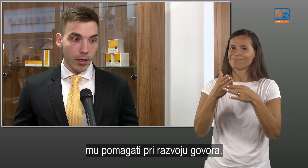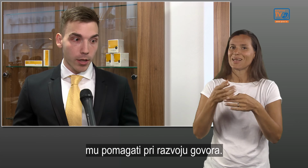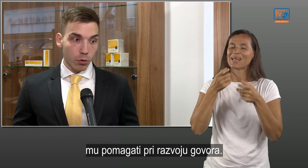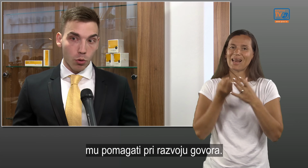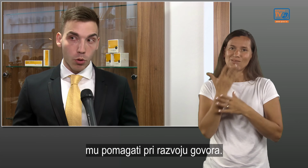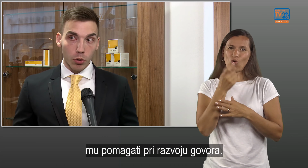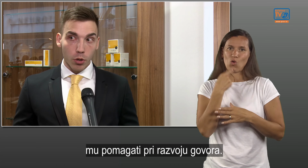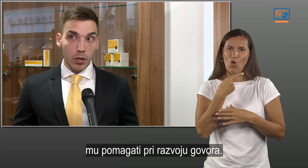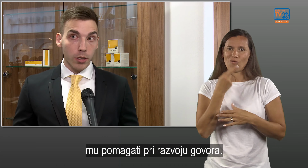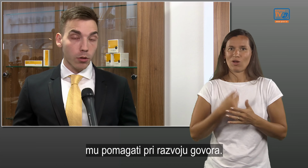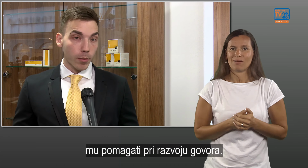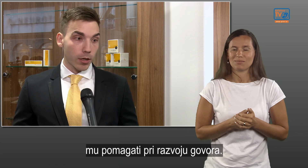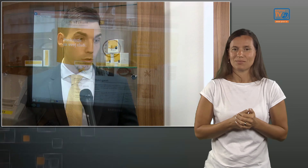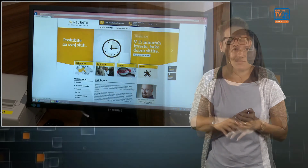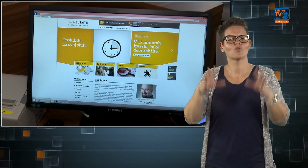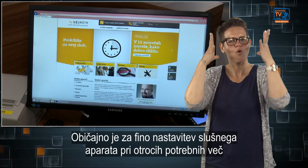govora.